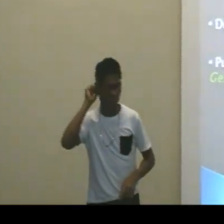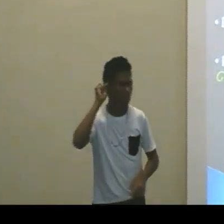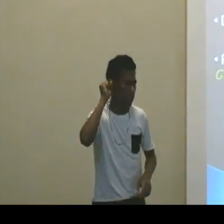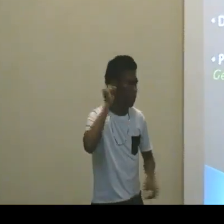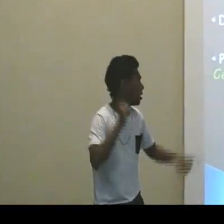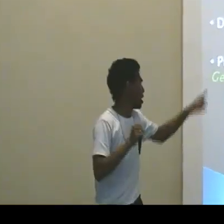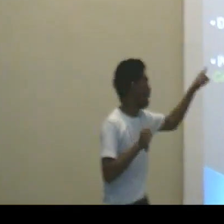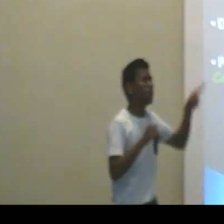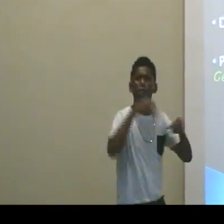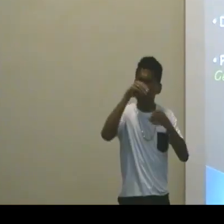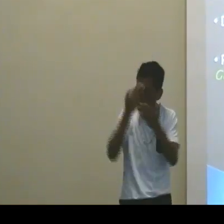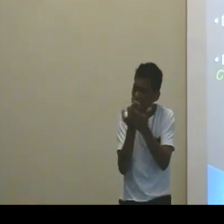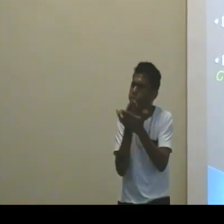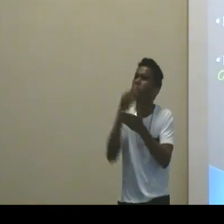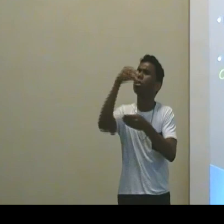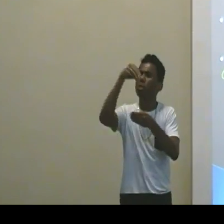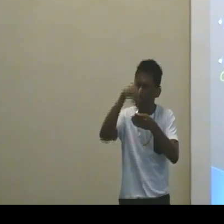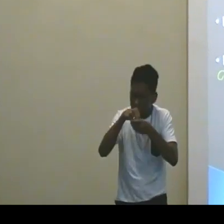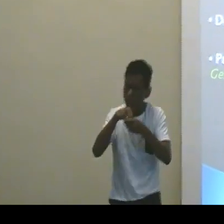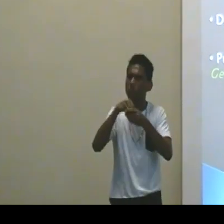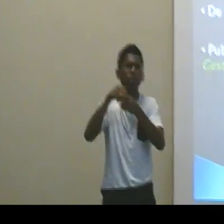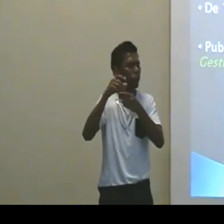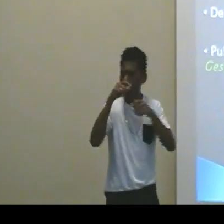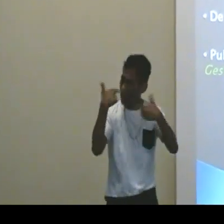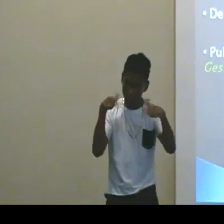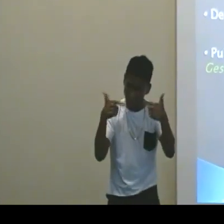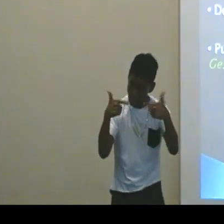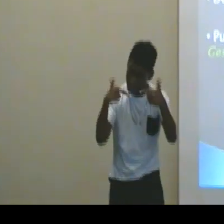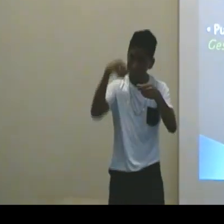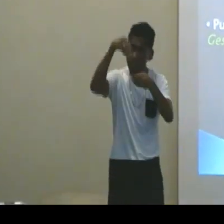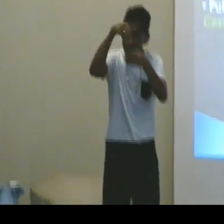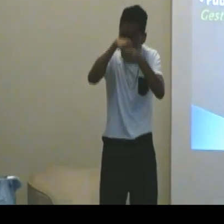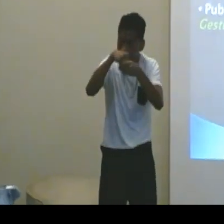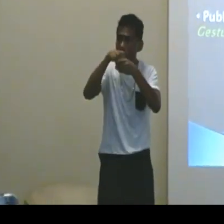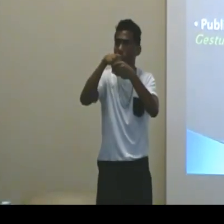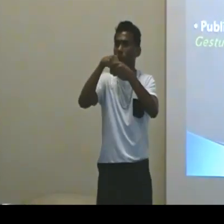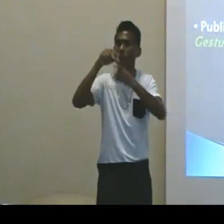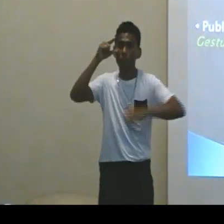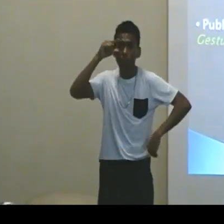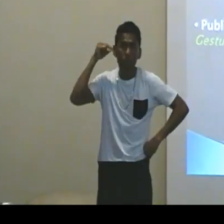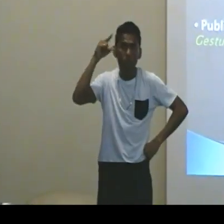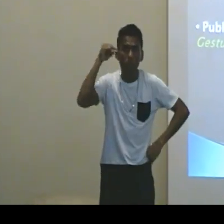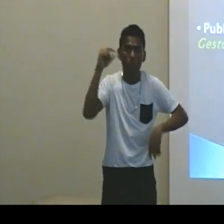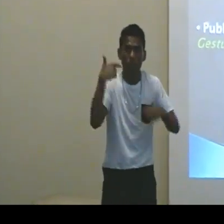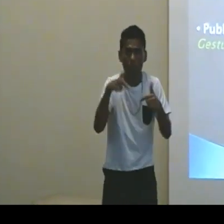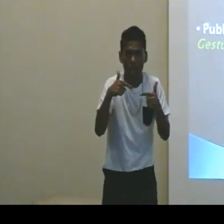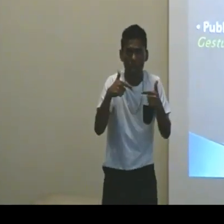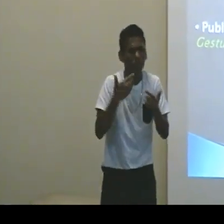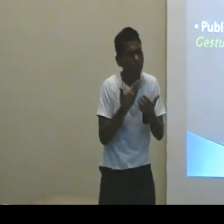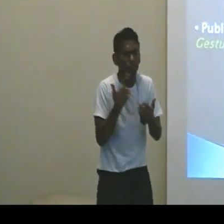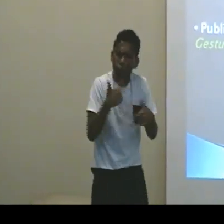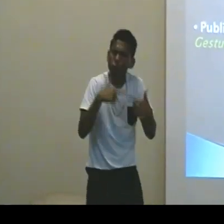ele é ouvinte também. Começou a fazer estudos e trabalhar lá na Gallaudet.